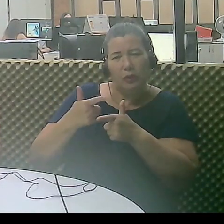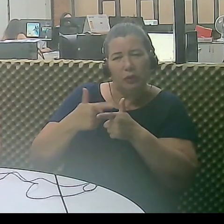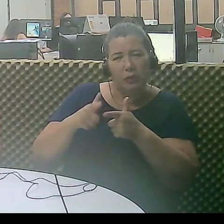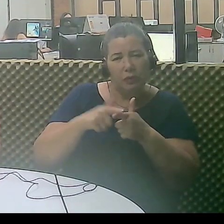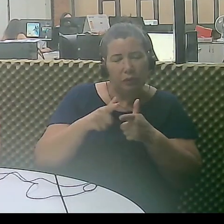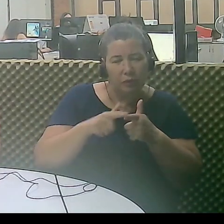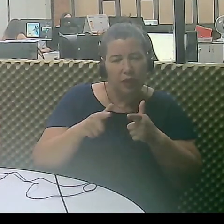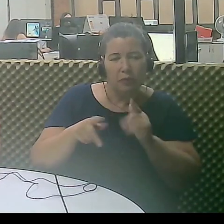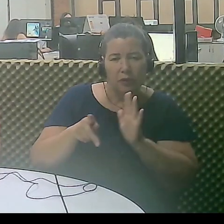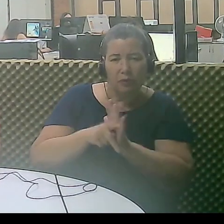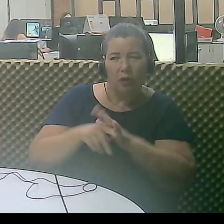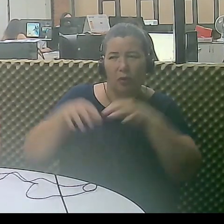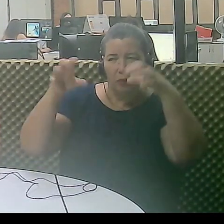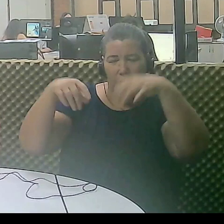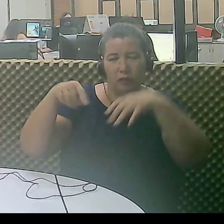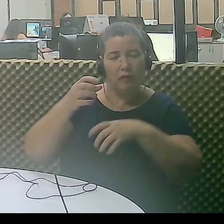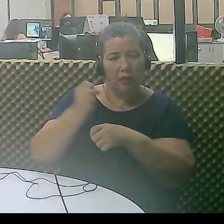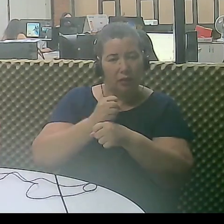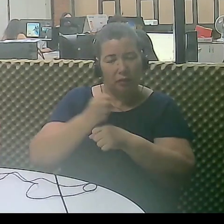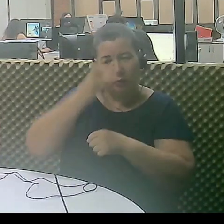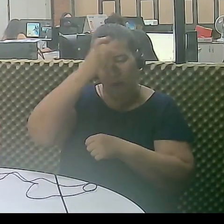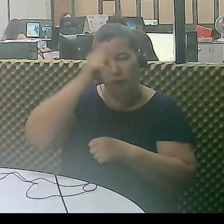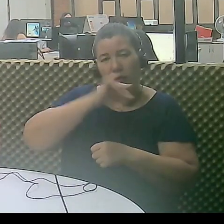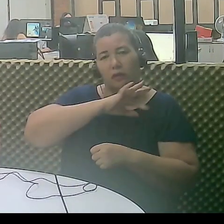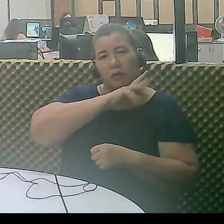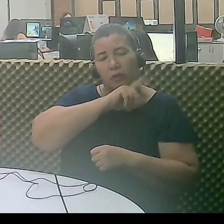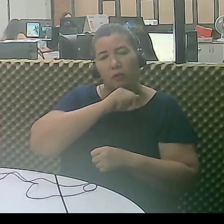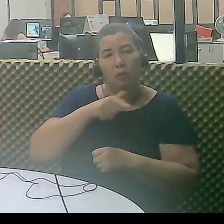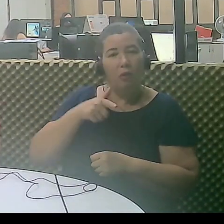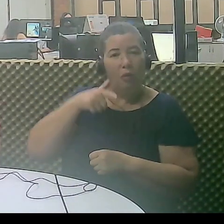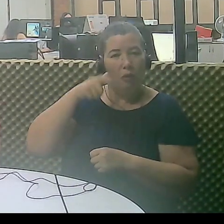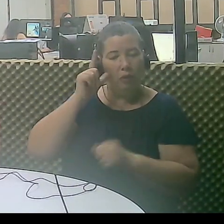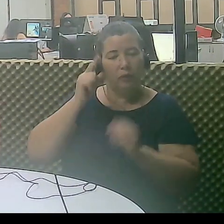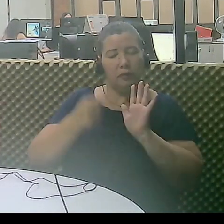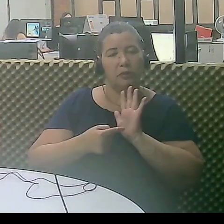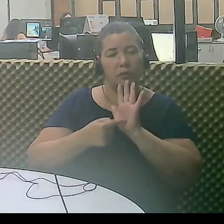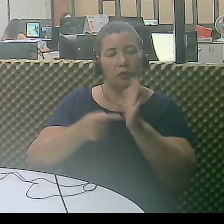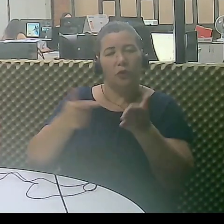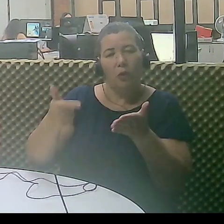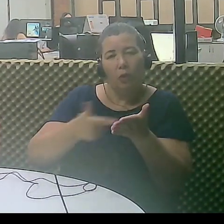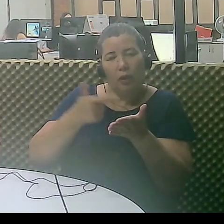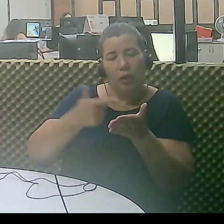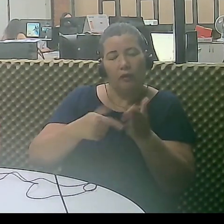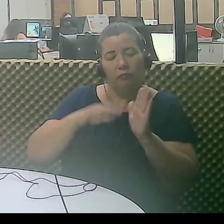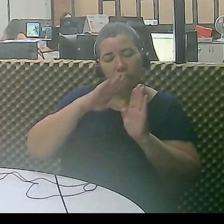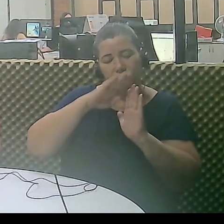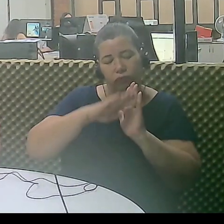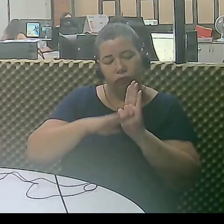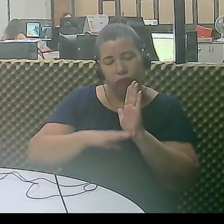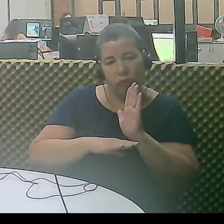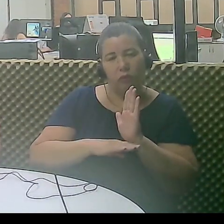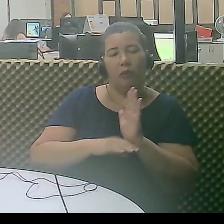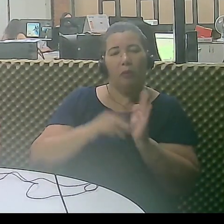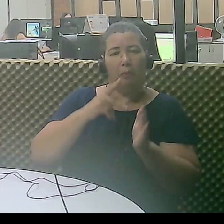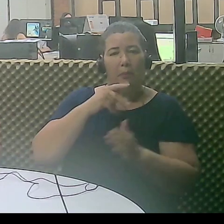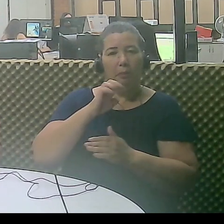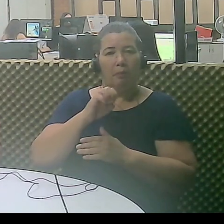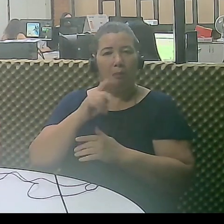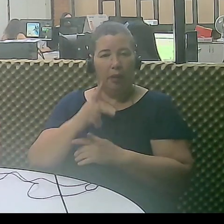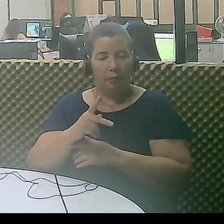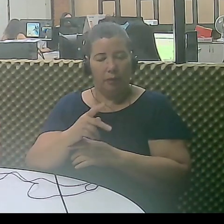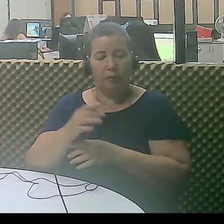do ano, o prefeito Odelmo Leão apresentou ontem a nova cartilha do Plano de Emergência Pluviométrico, o PEP, para o